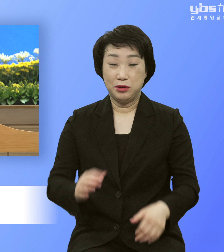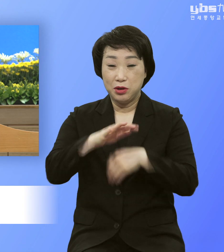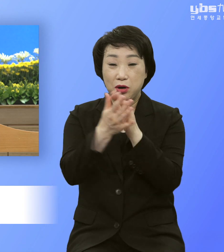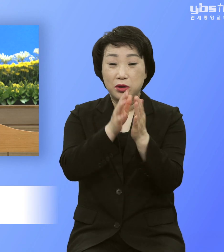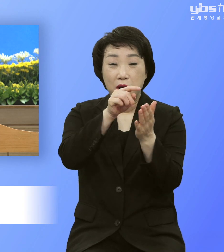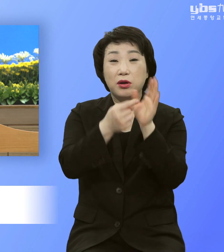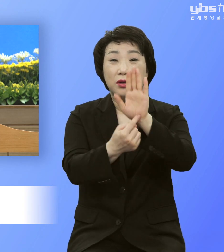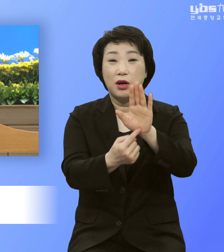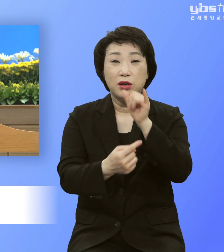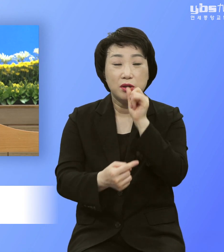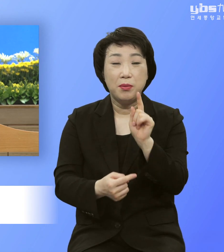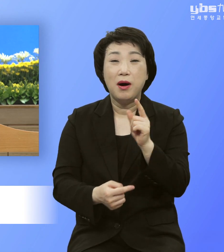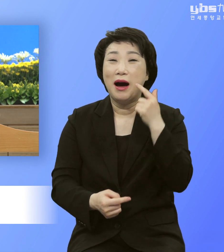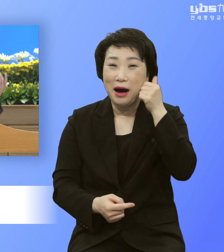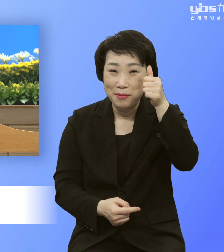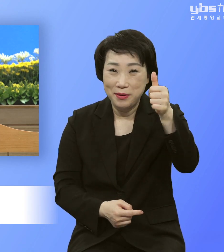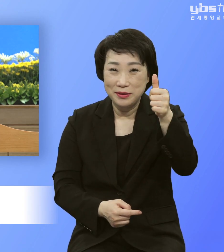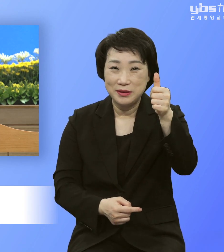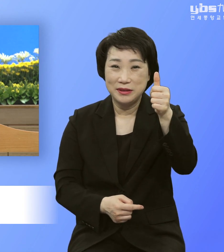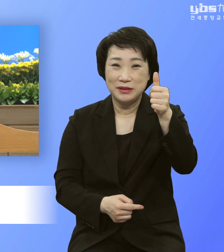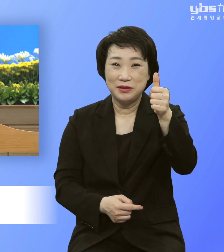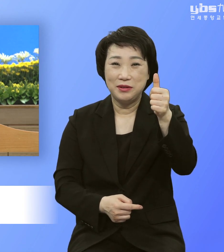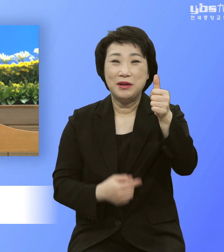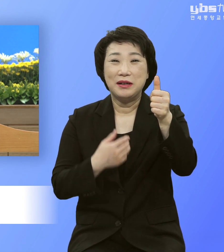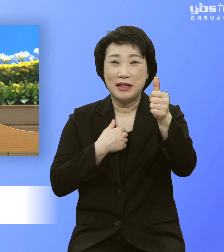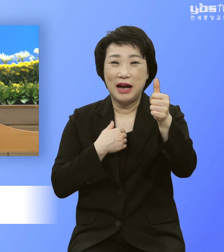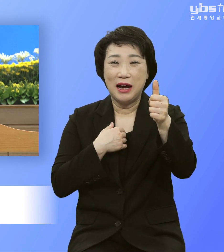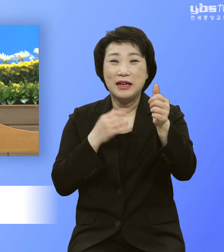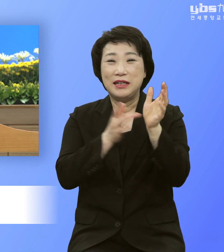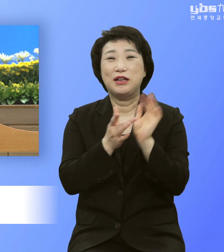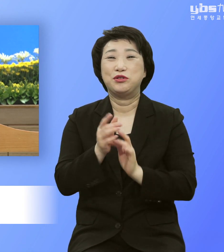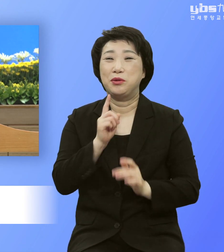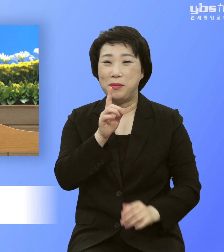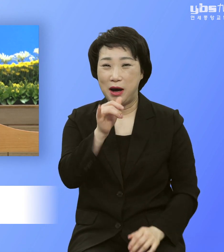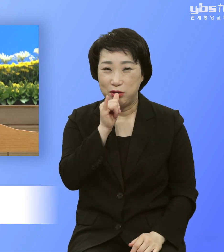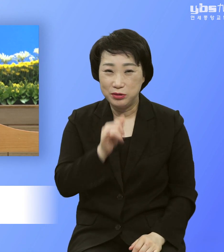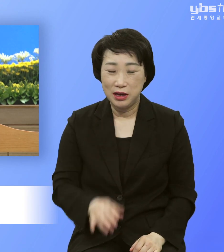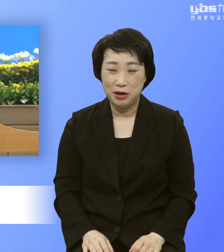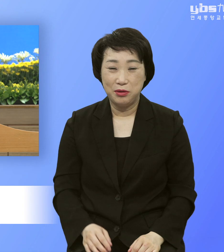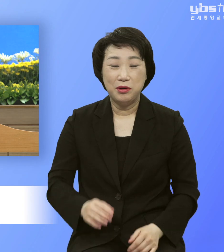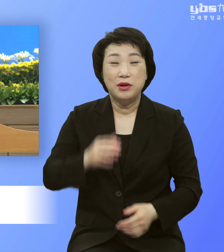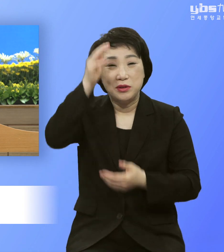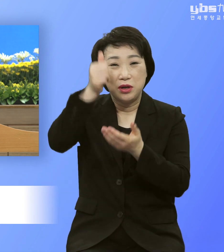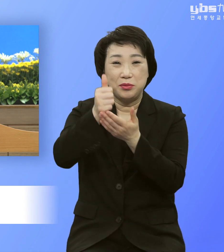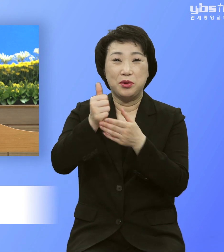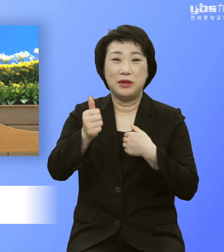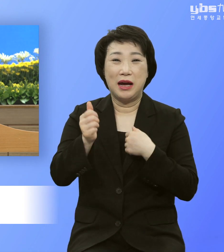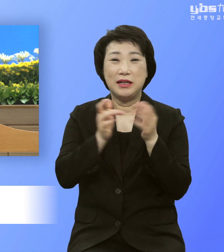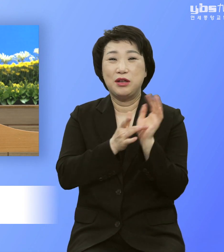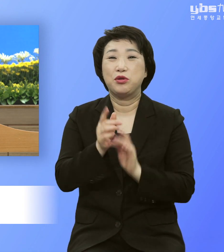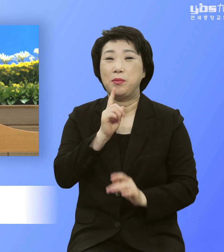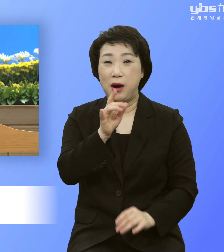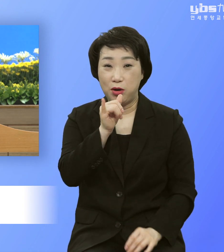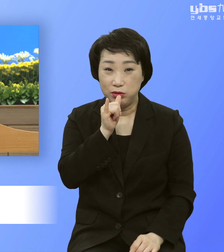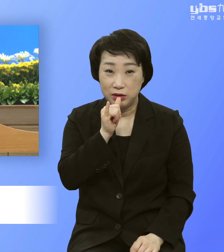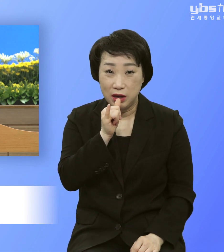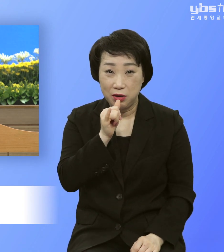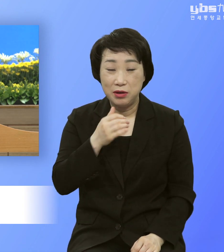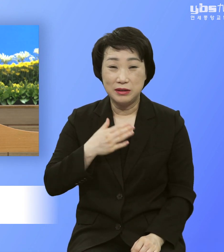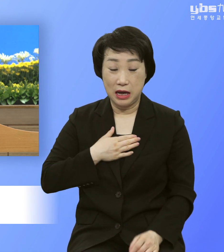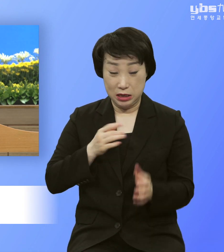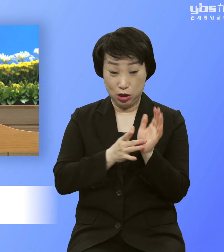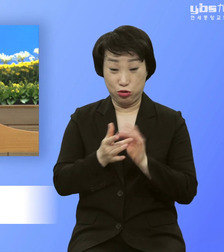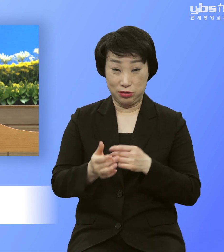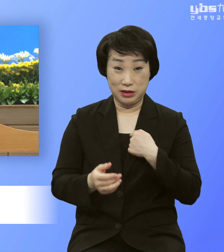성경에 말했지, 아버지도 나를 말하고 성령도 나를 말하고